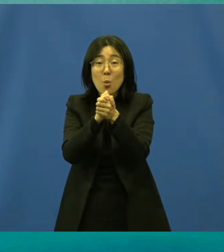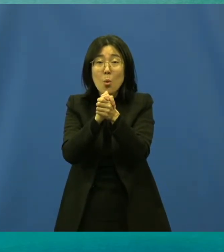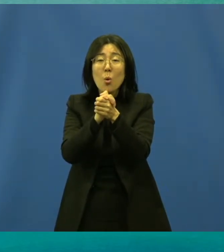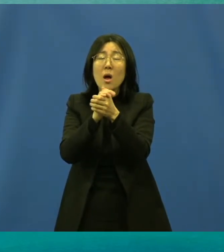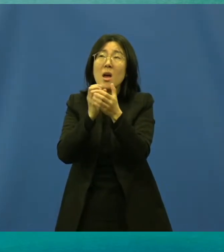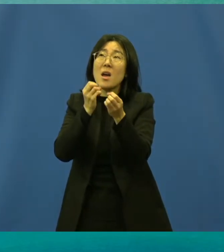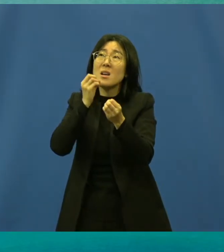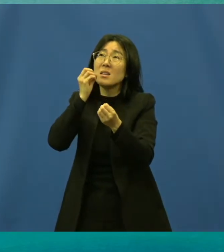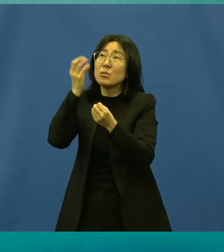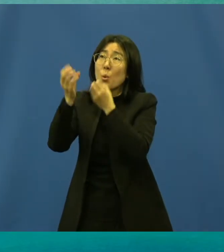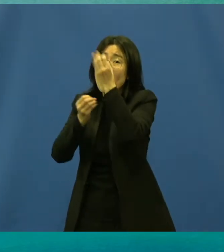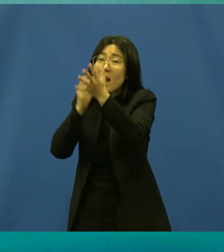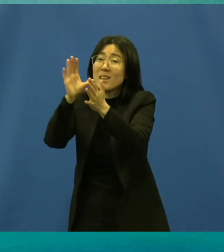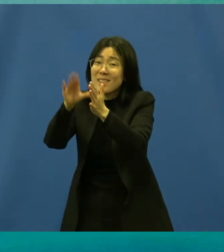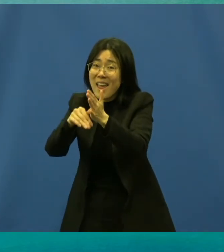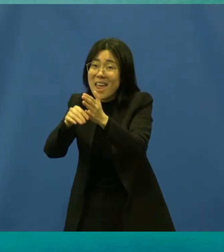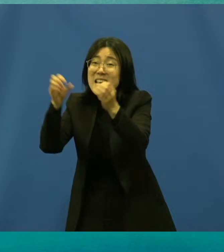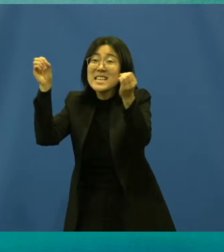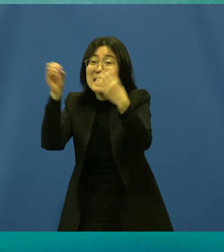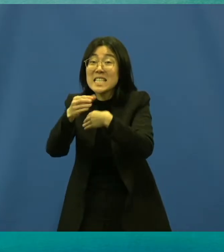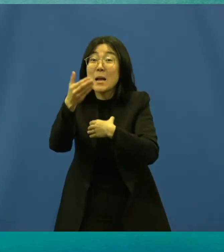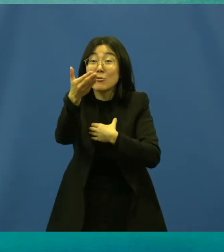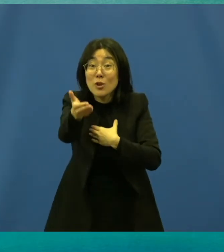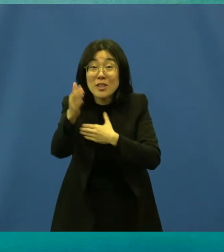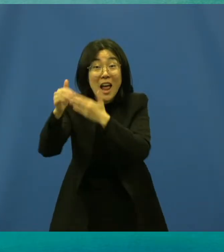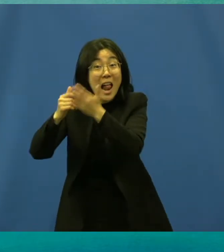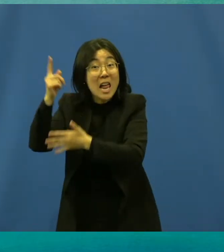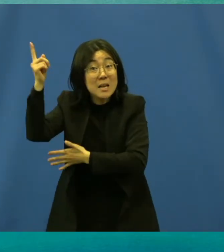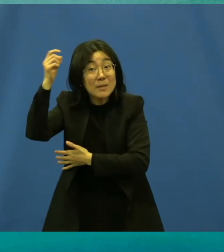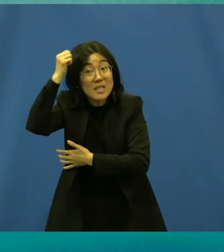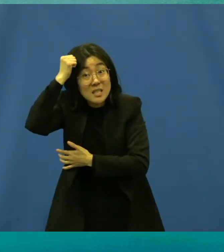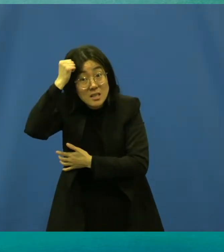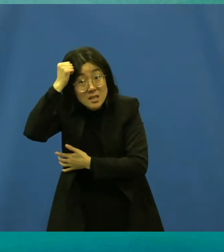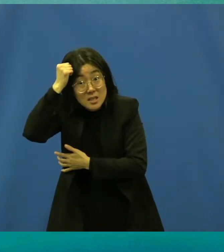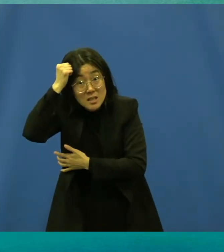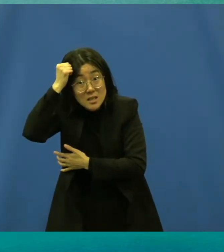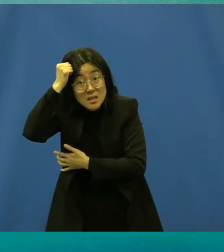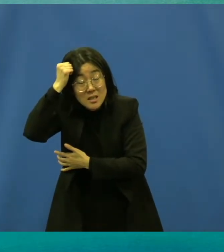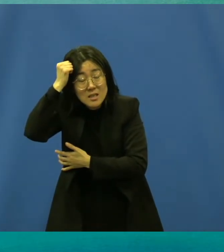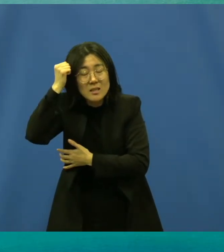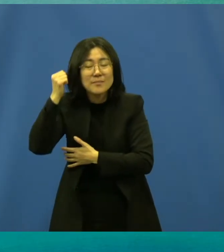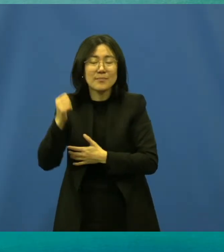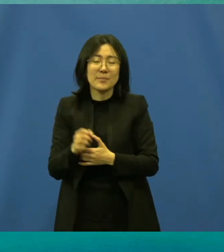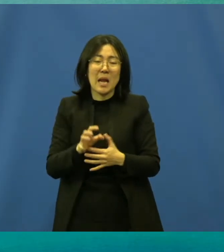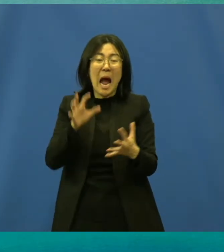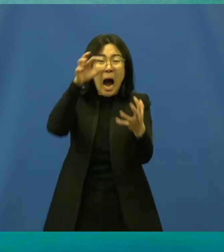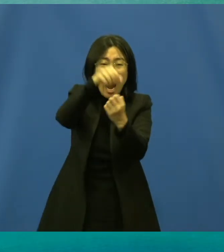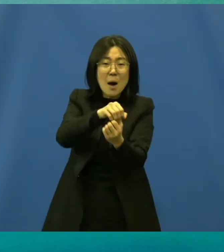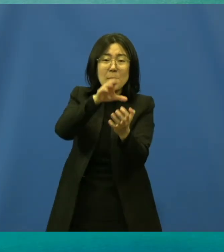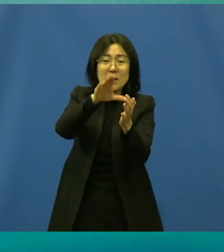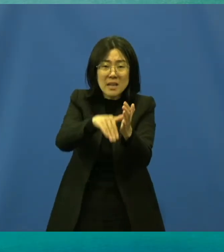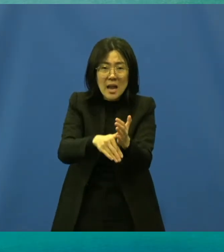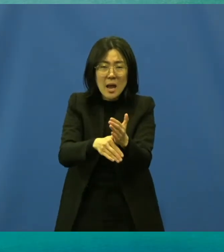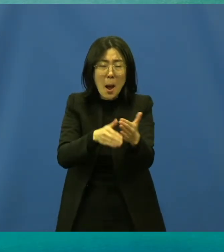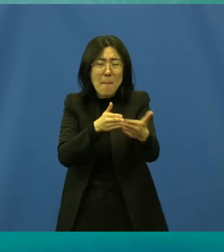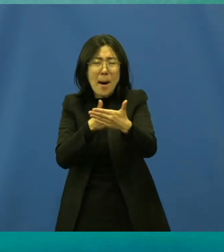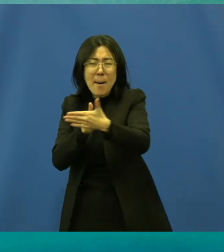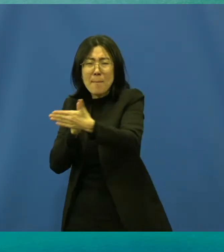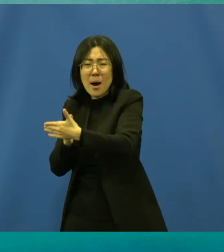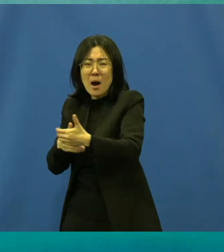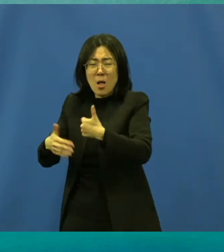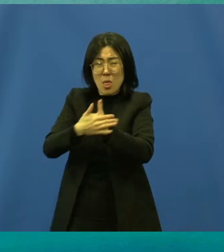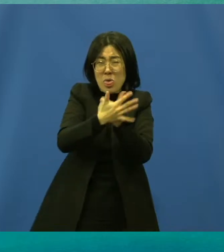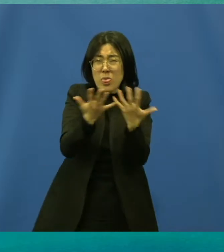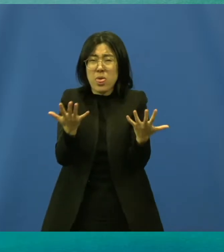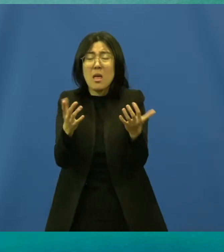부르짖는 기도, 이 뱃속에서의 물고기 뱃속에서의 이 기도, 사방이 다 막혀 있고